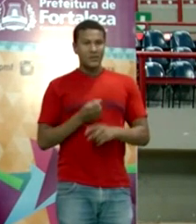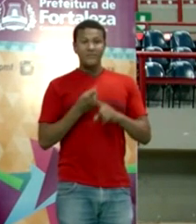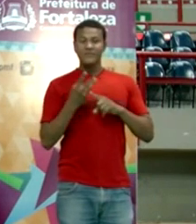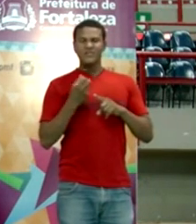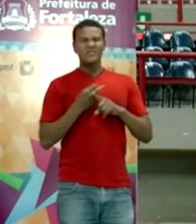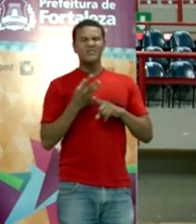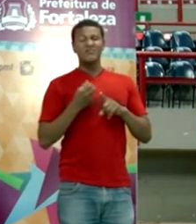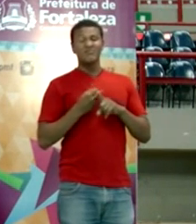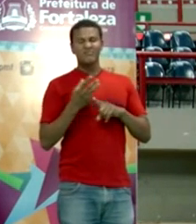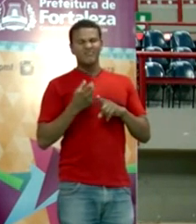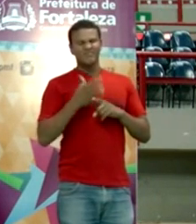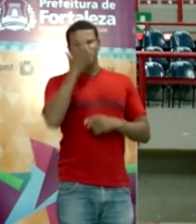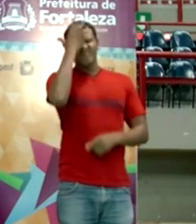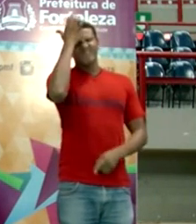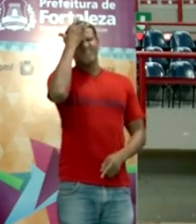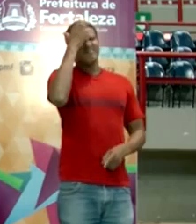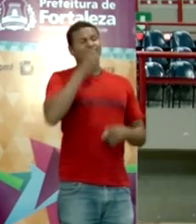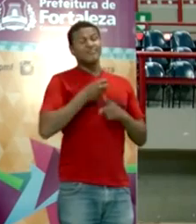fácil demais, nossa.